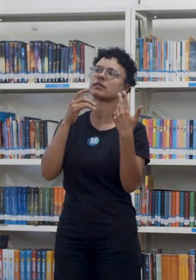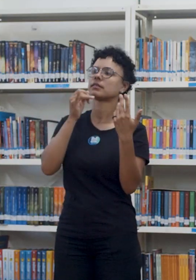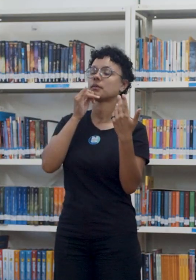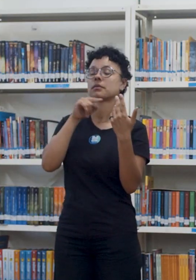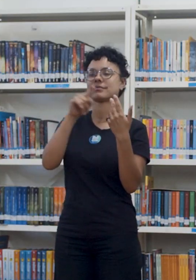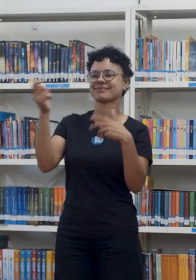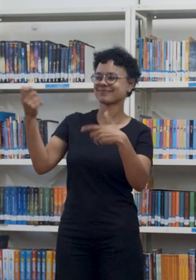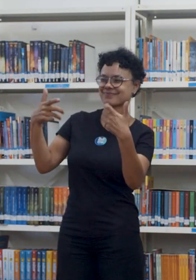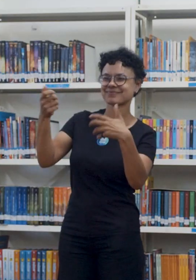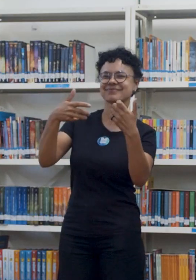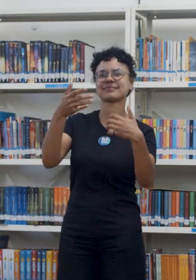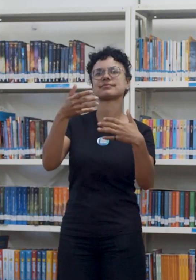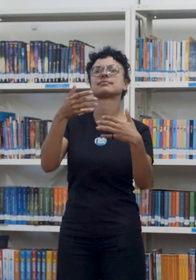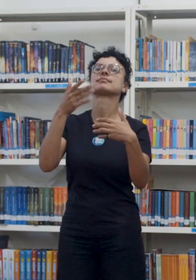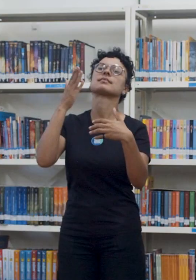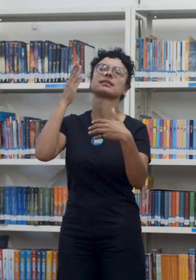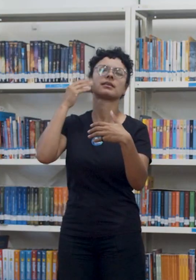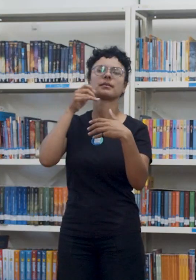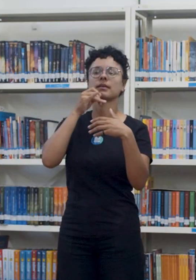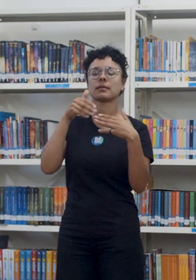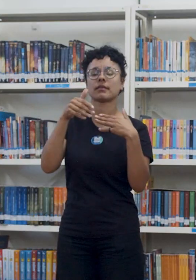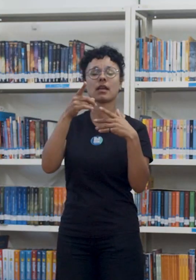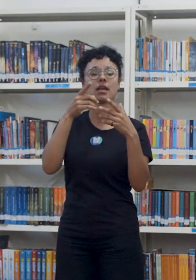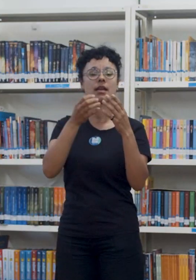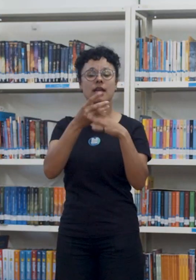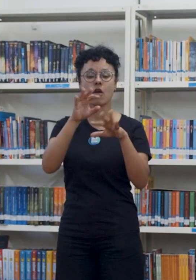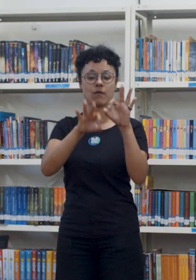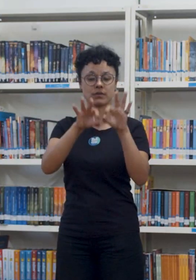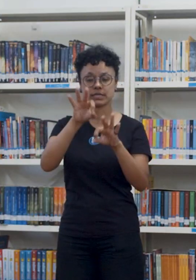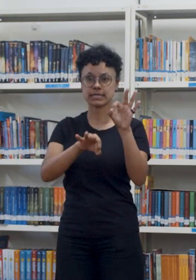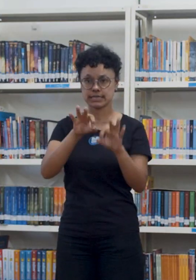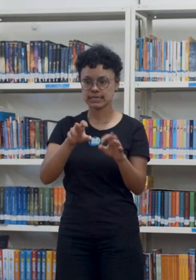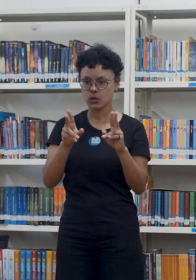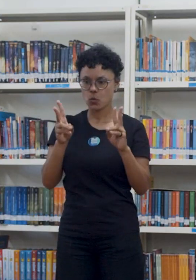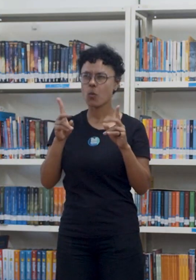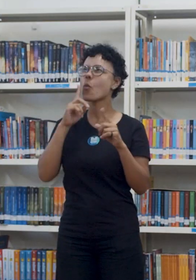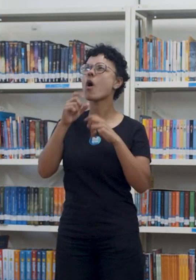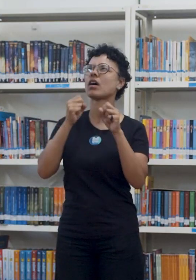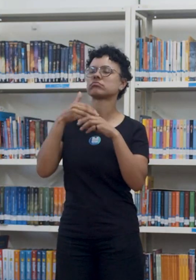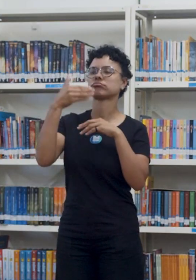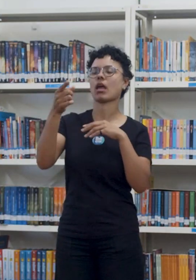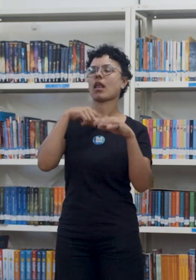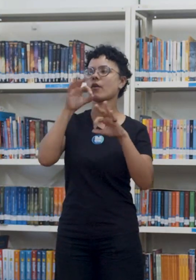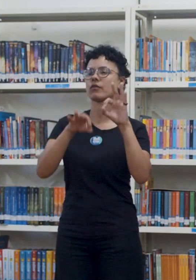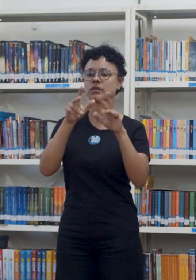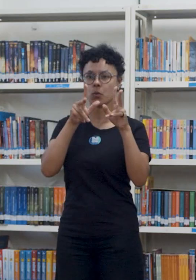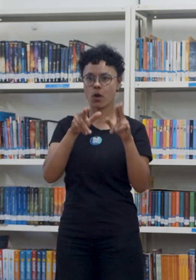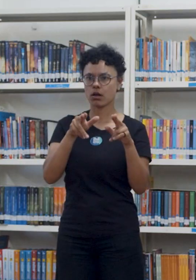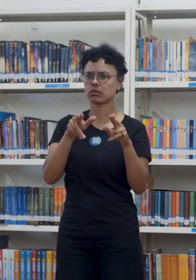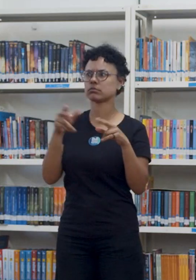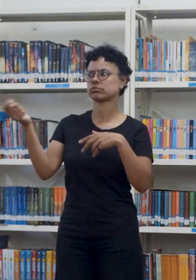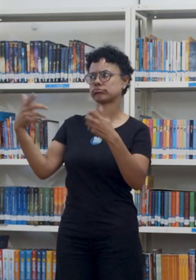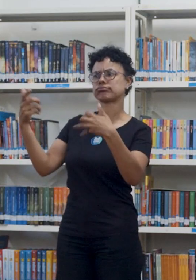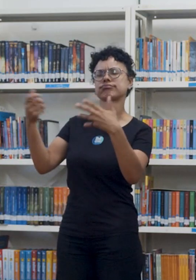que vocês trouxeram, com certeza, se a gente fizer uma oficina de novo, aqui, daqui a um ano, vai ter muita coisa